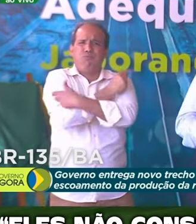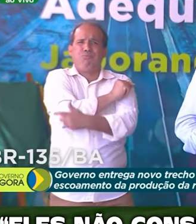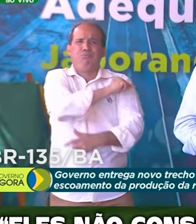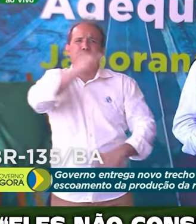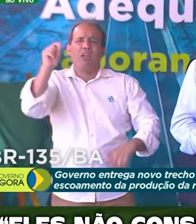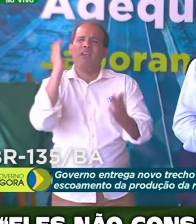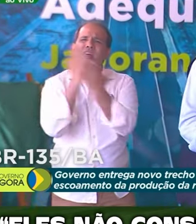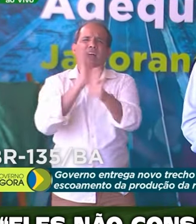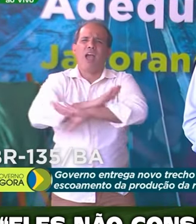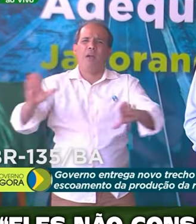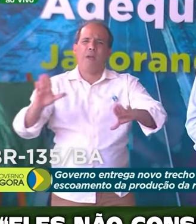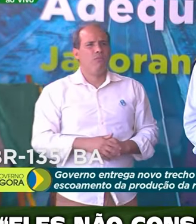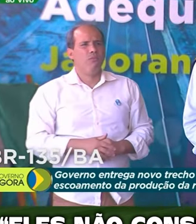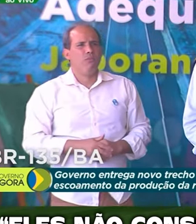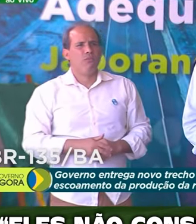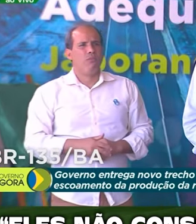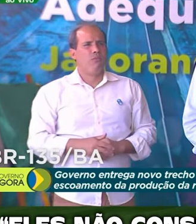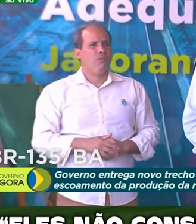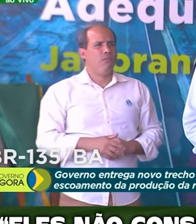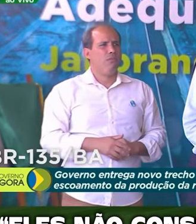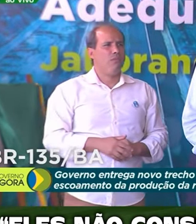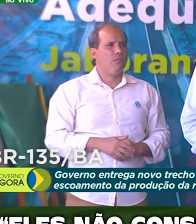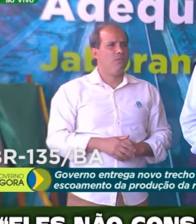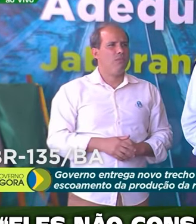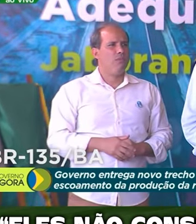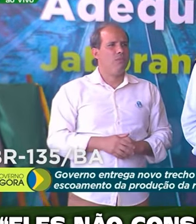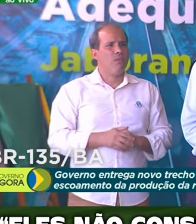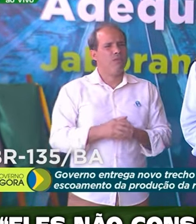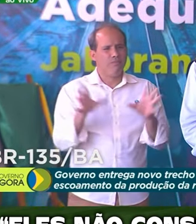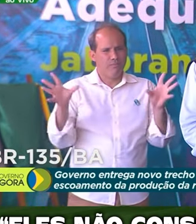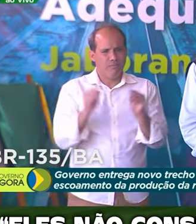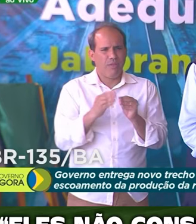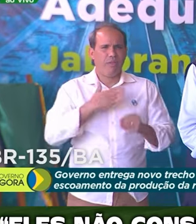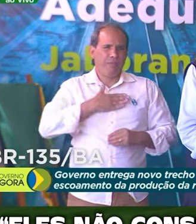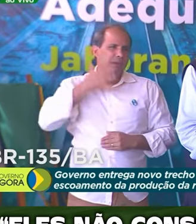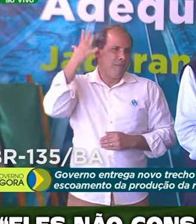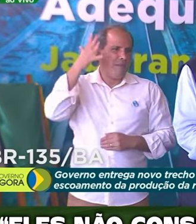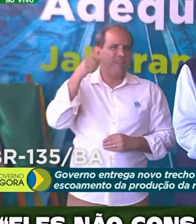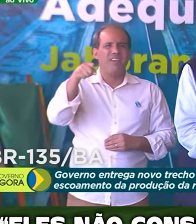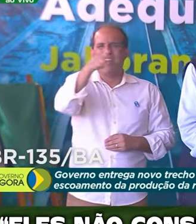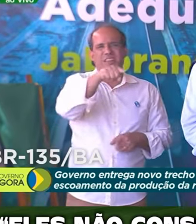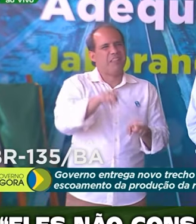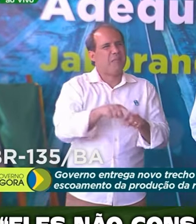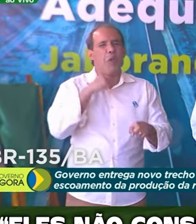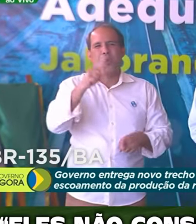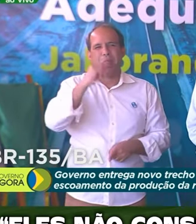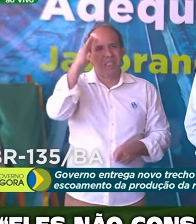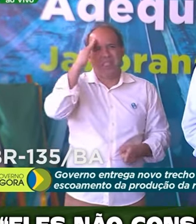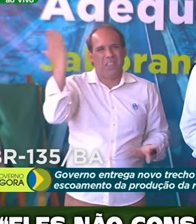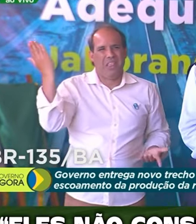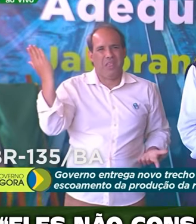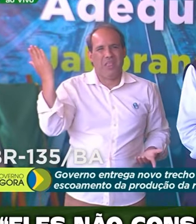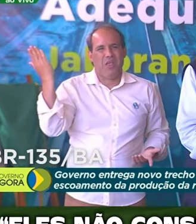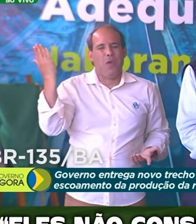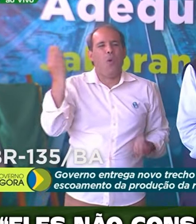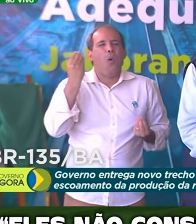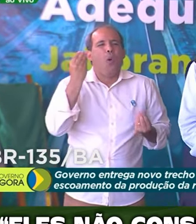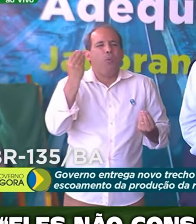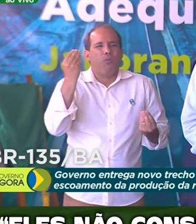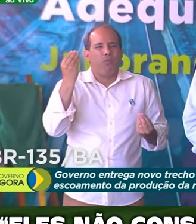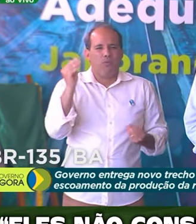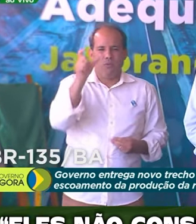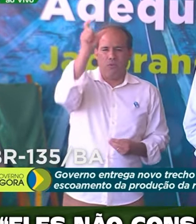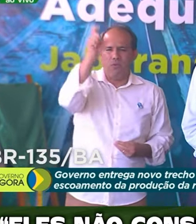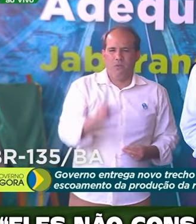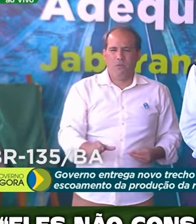dessa pandemia. E, para terminar minhas palavras, eles não conseguem conviver com um homem que